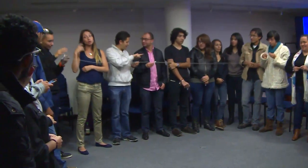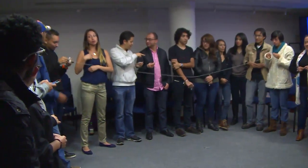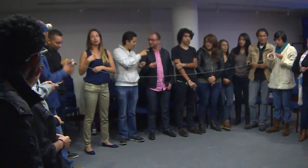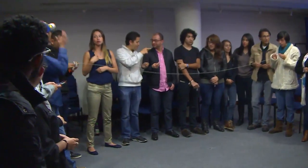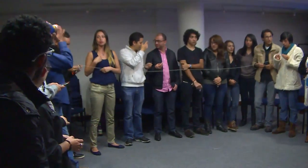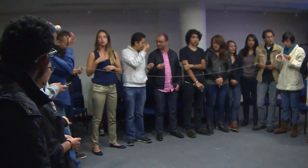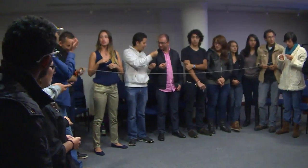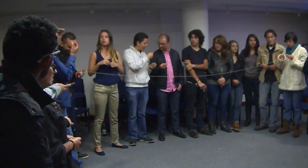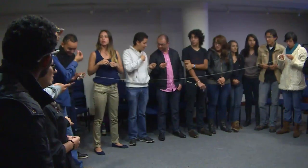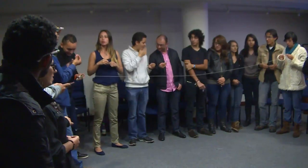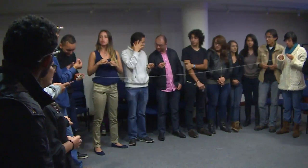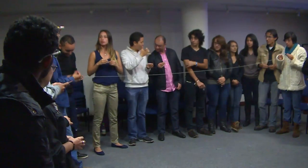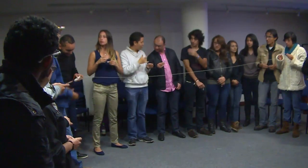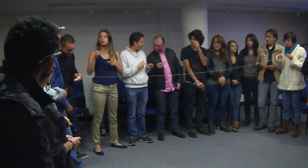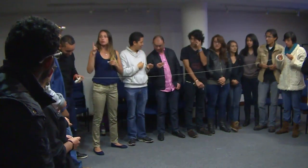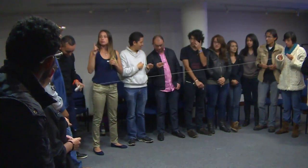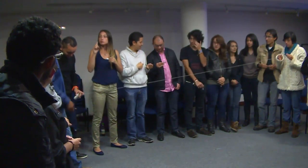Soy maestro